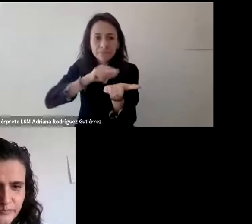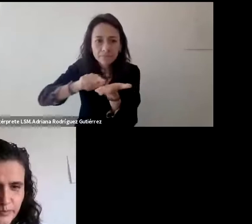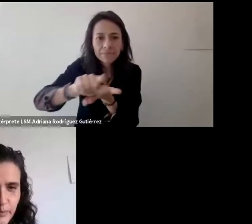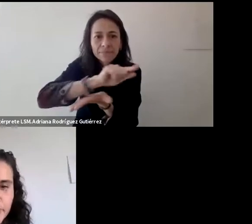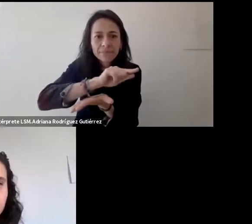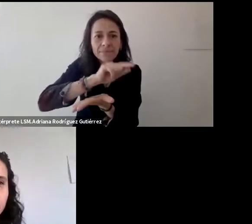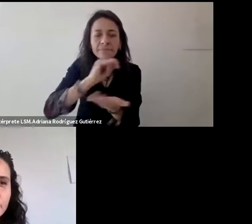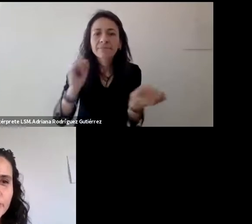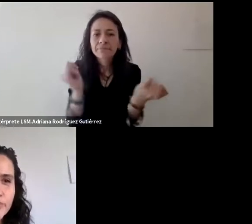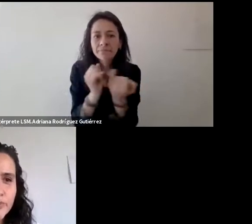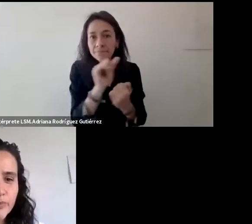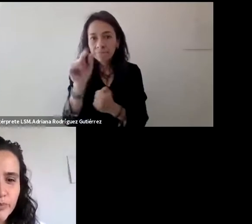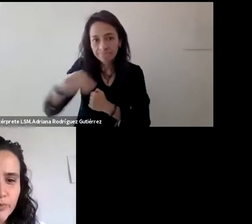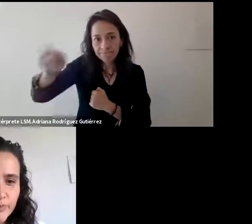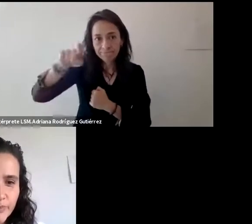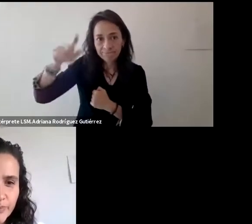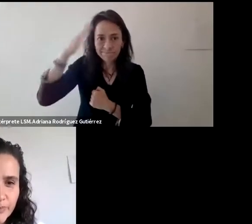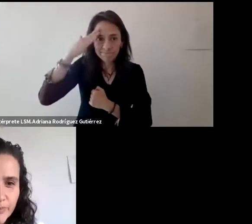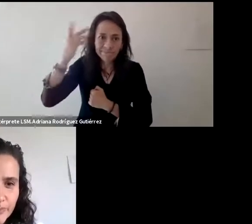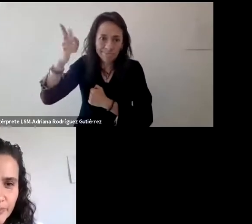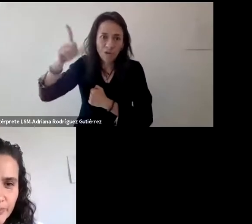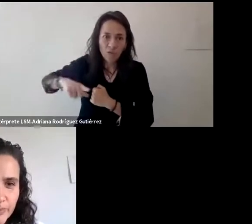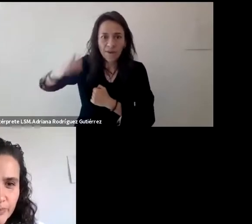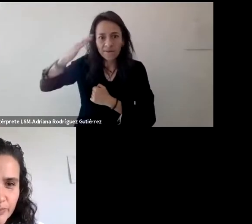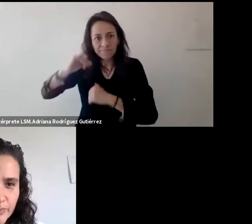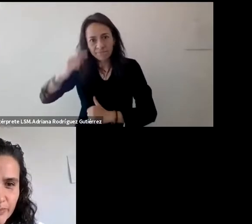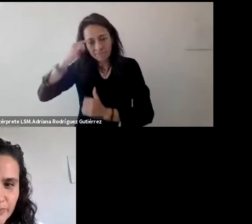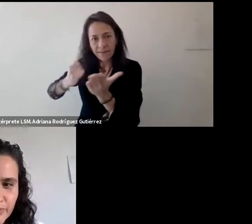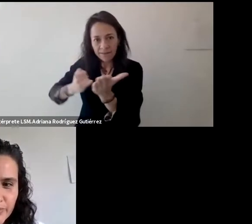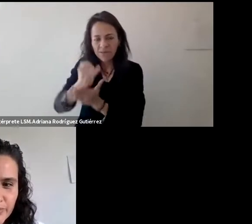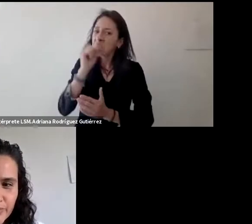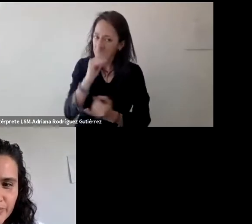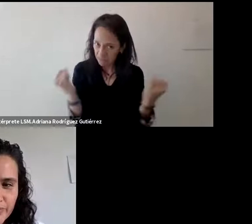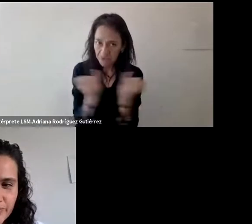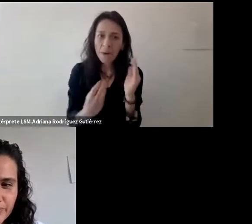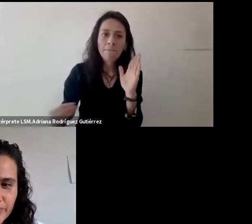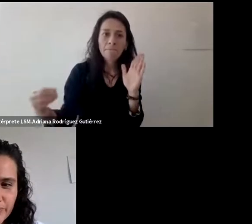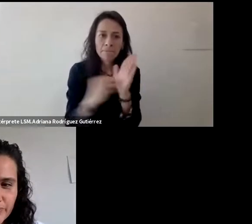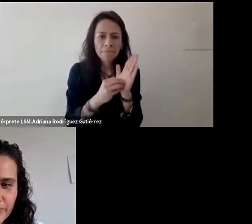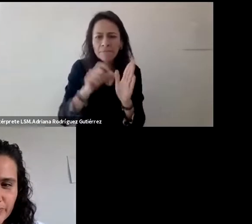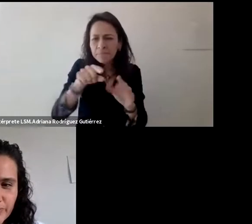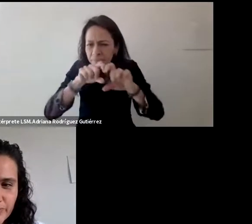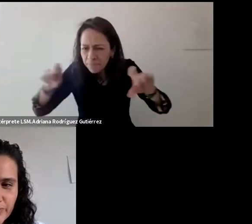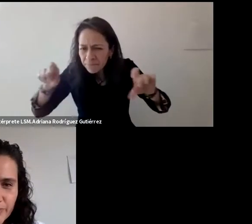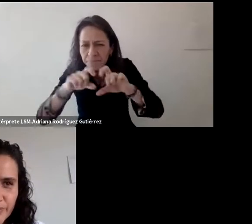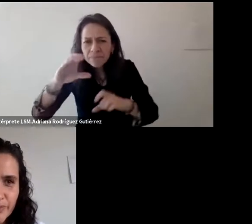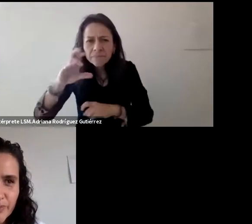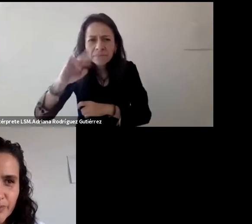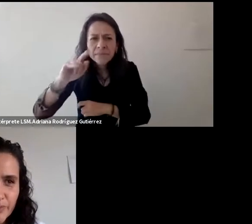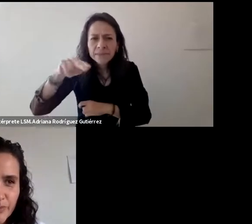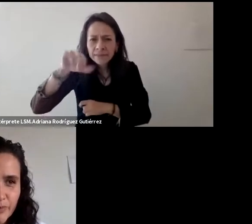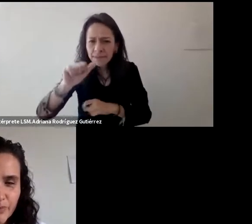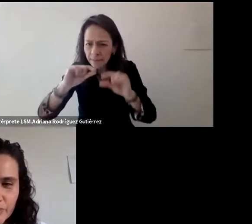los tomadores de decisión. Nos acaba de poner aquí Cristina también la cuenta. Ahí